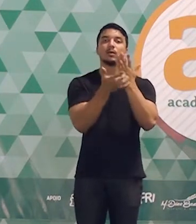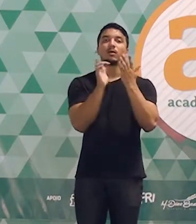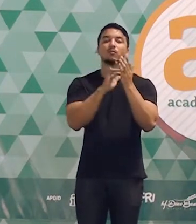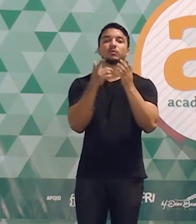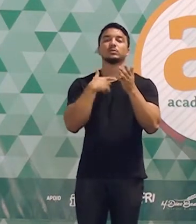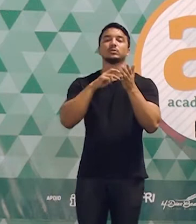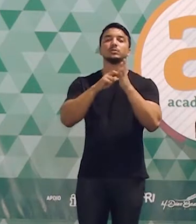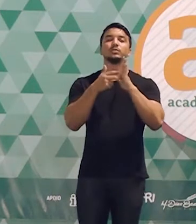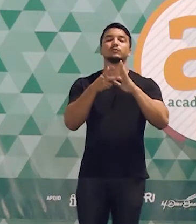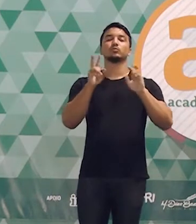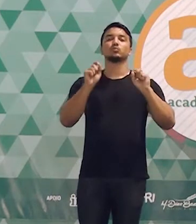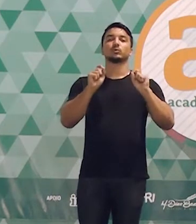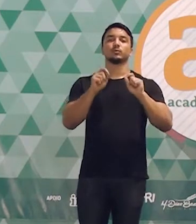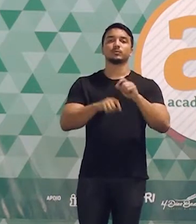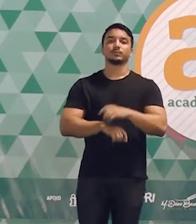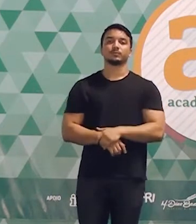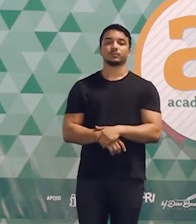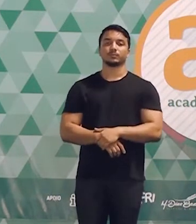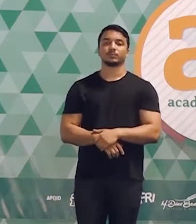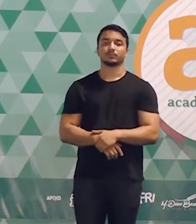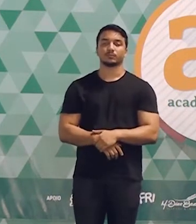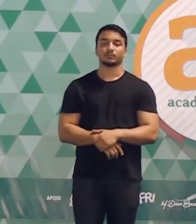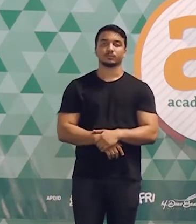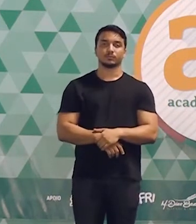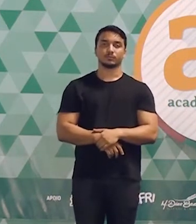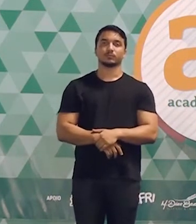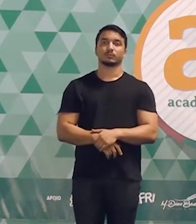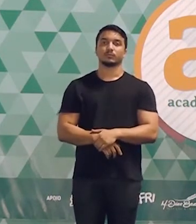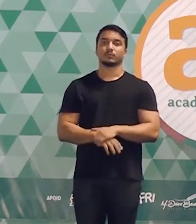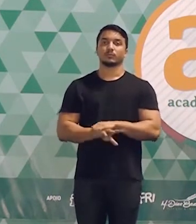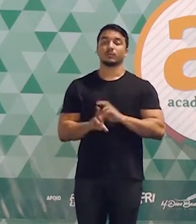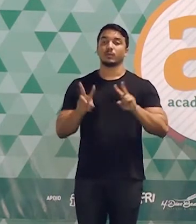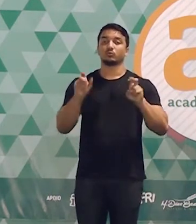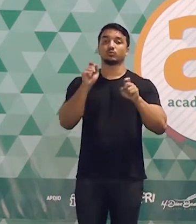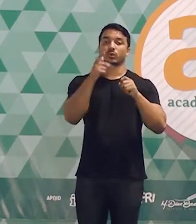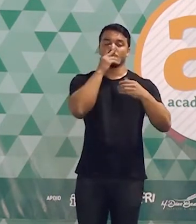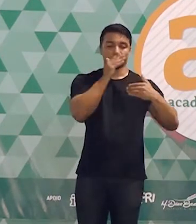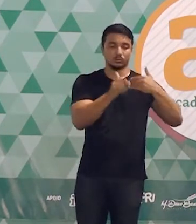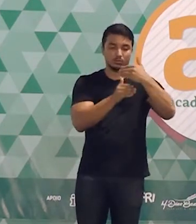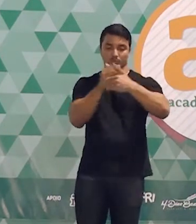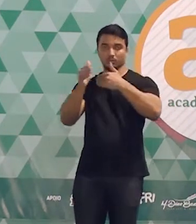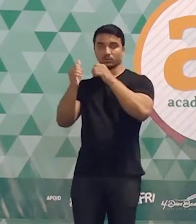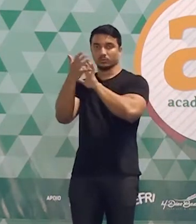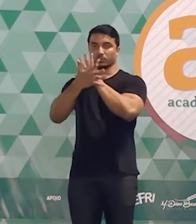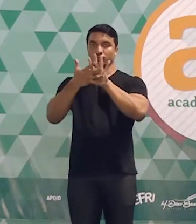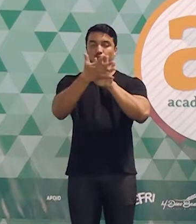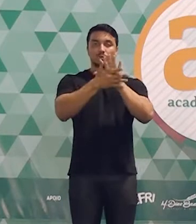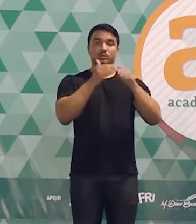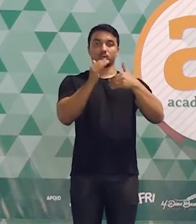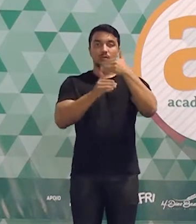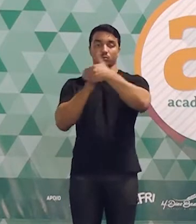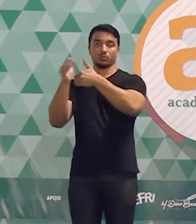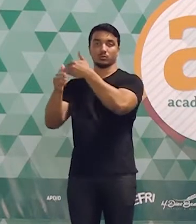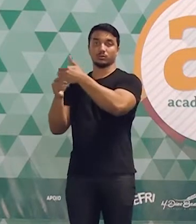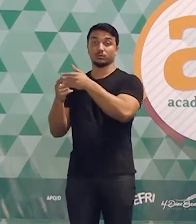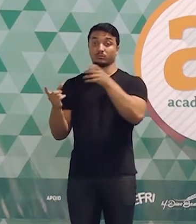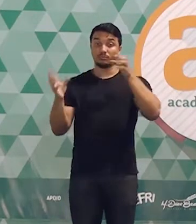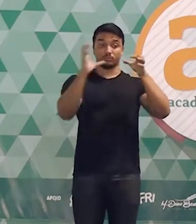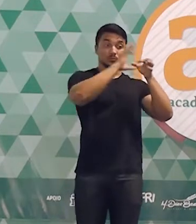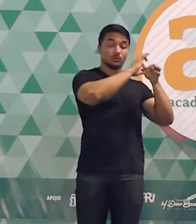que o texto baseia-se em quê? Estamos falando aí de sequências textuais, que nos remetem